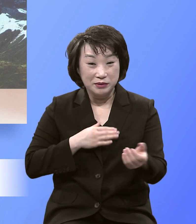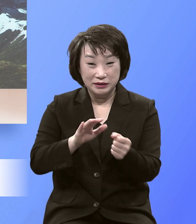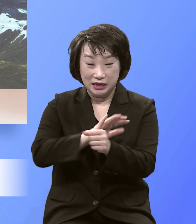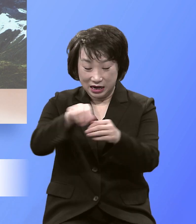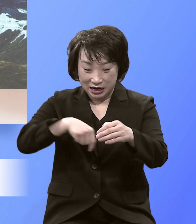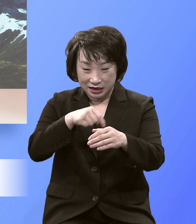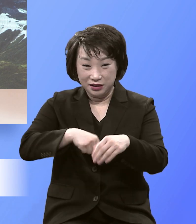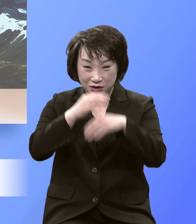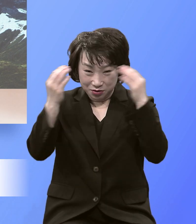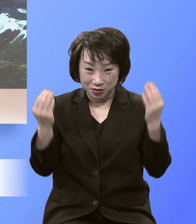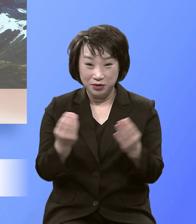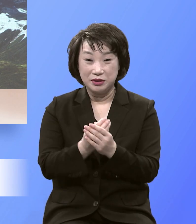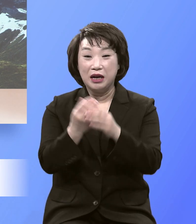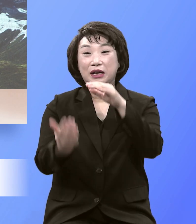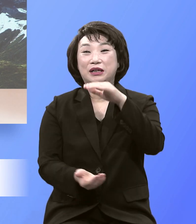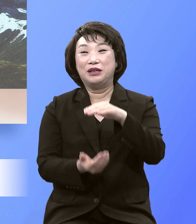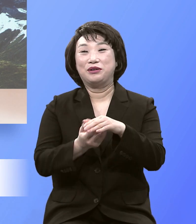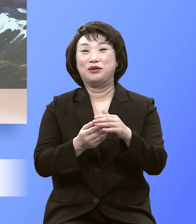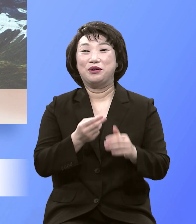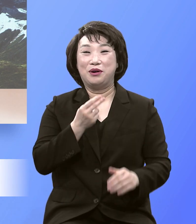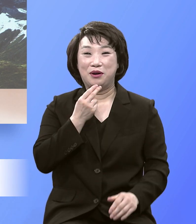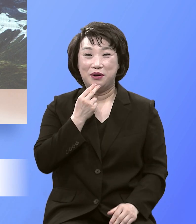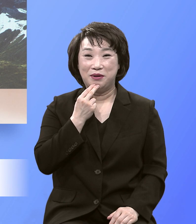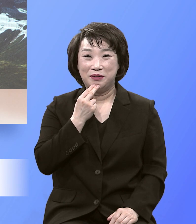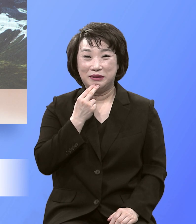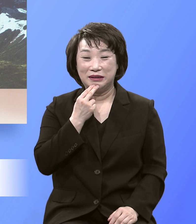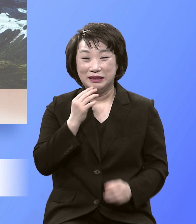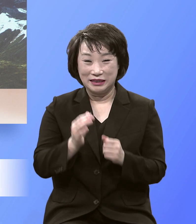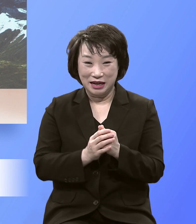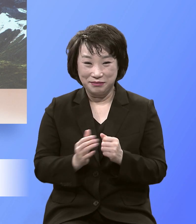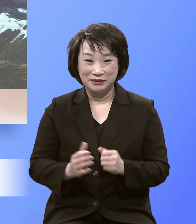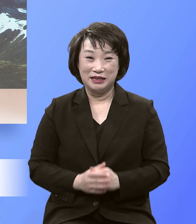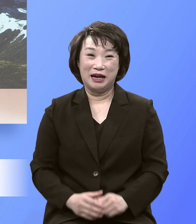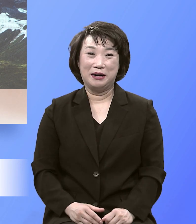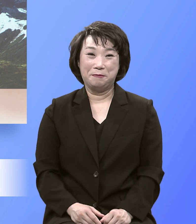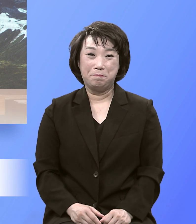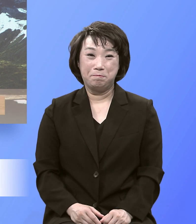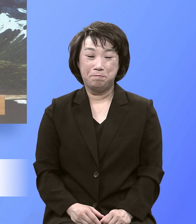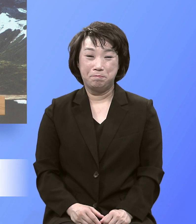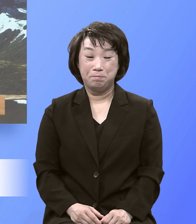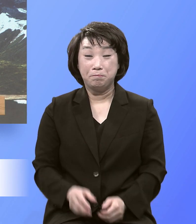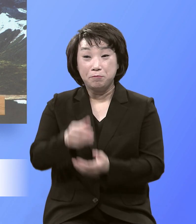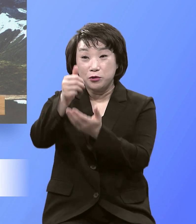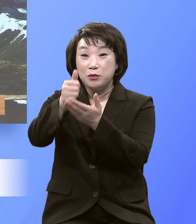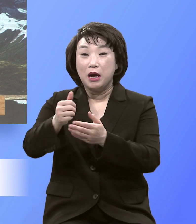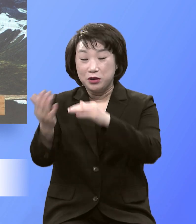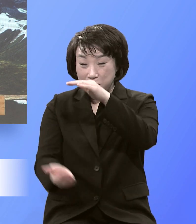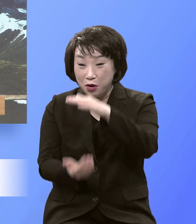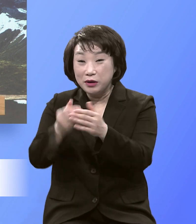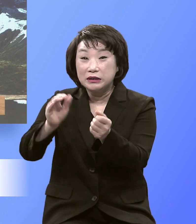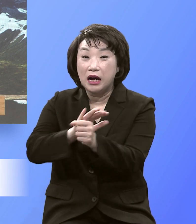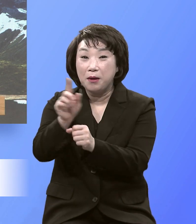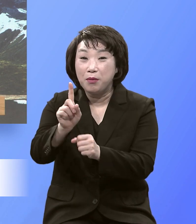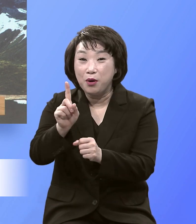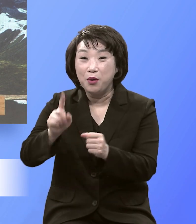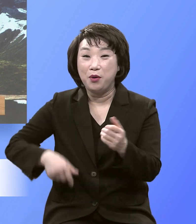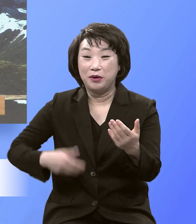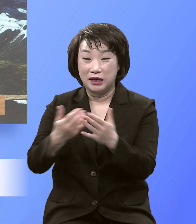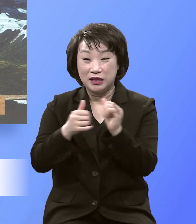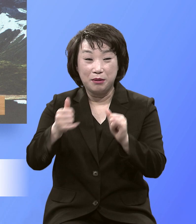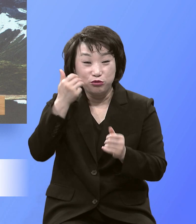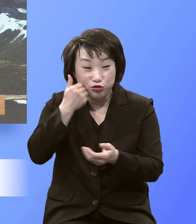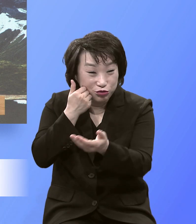두려워하는 자는 사랑 안에서 온전히 이루지 못하였느니라. 주님의 최고의 사랑은 회개하는